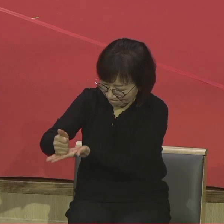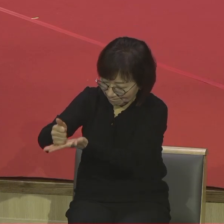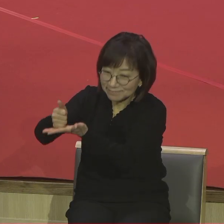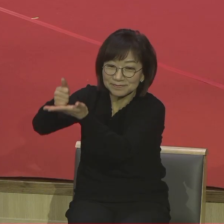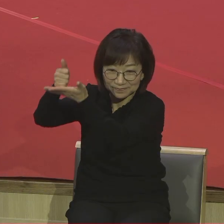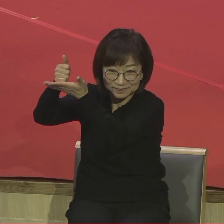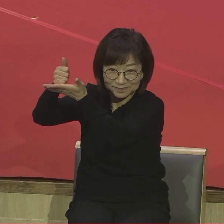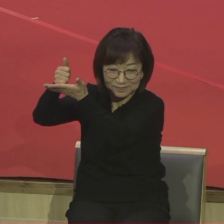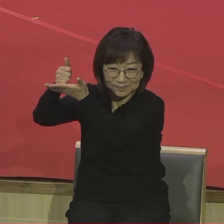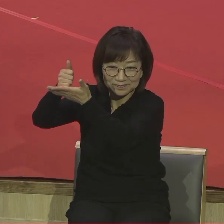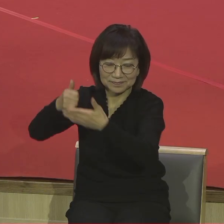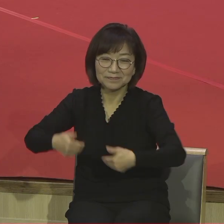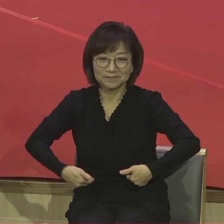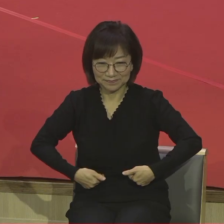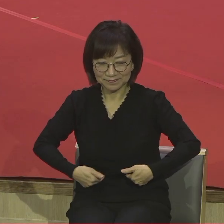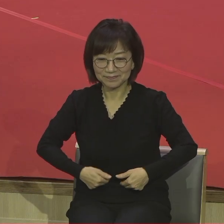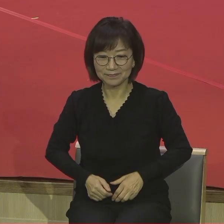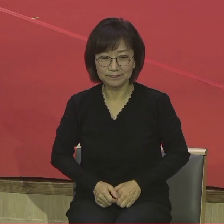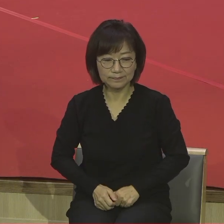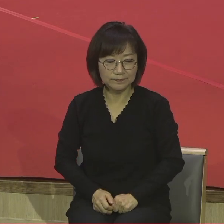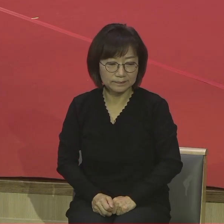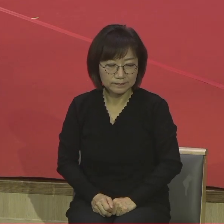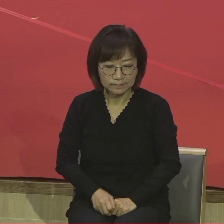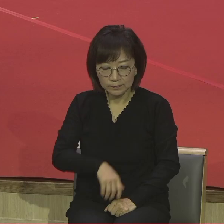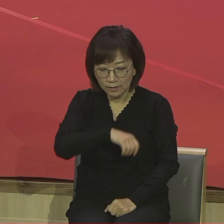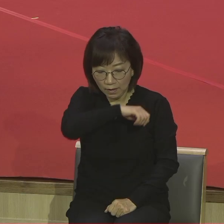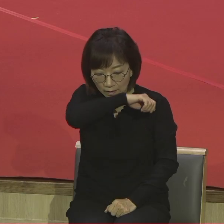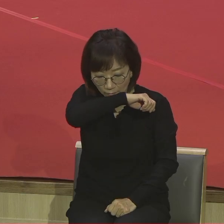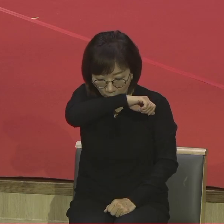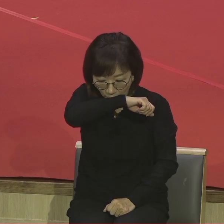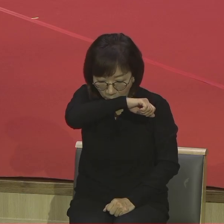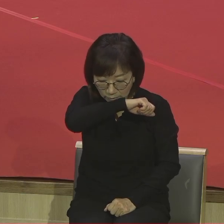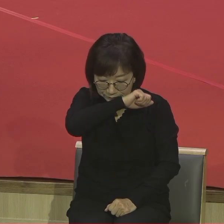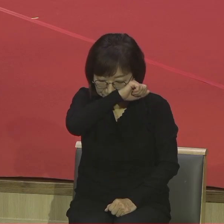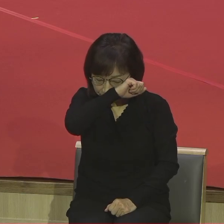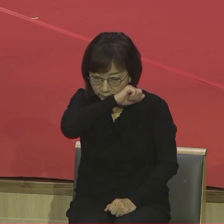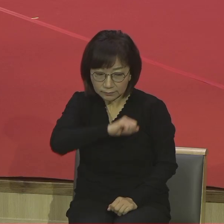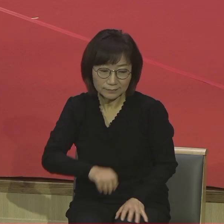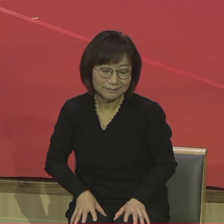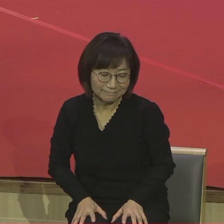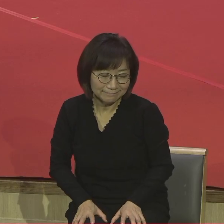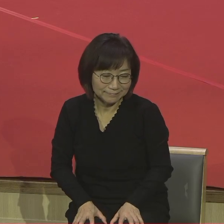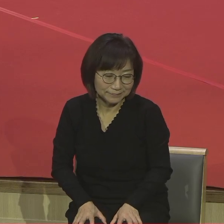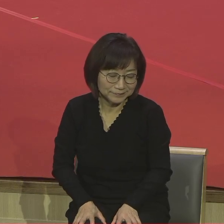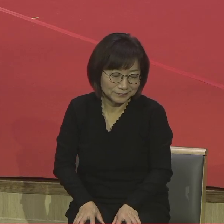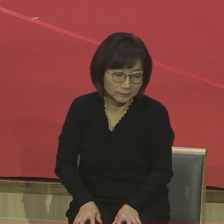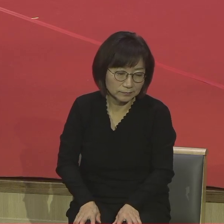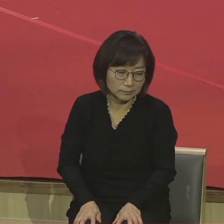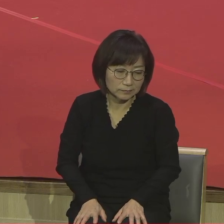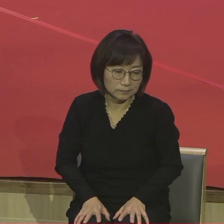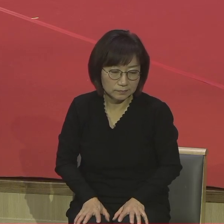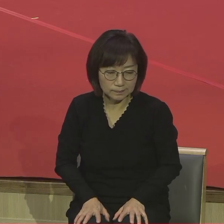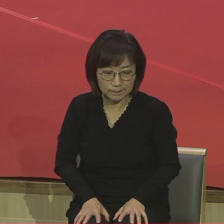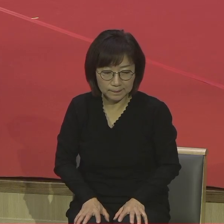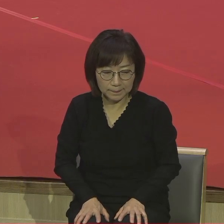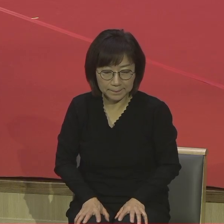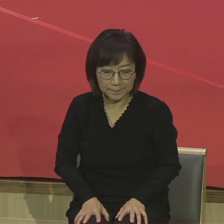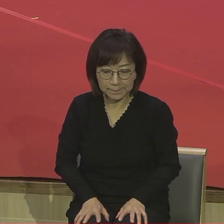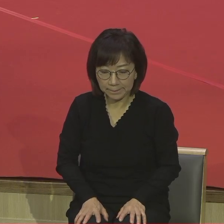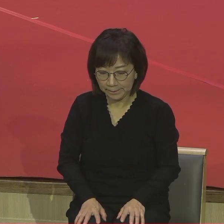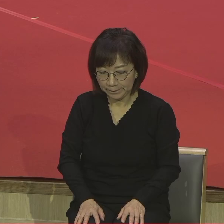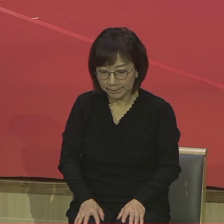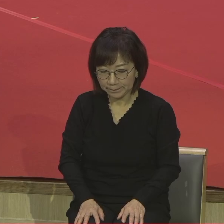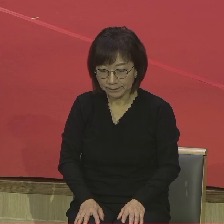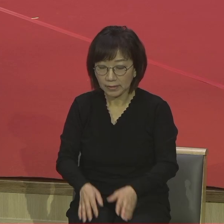이런 우리의 삶에 이 반전이 임하게 되어 있다라는 것입니다. 이렇게 예수님의